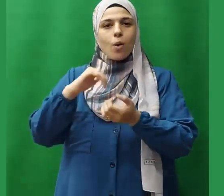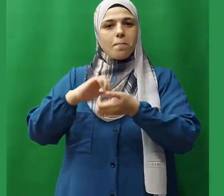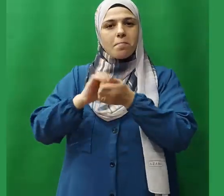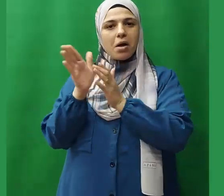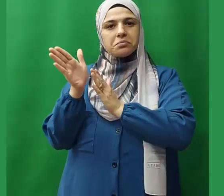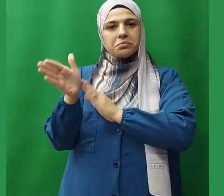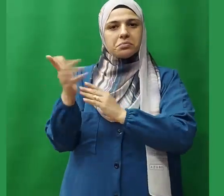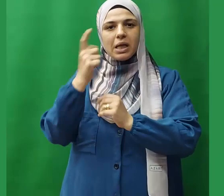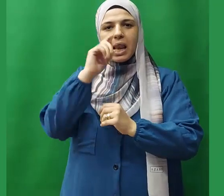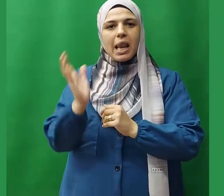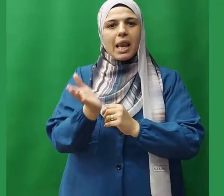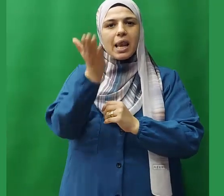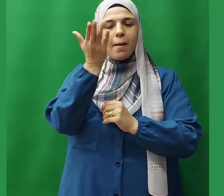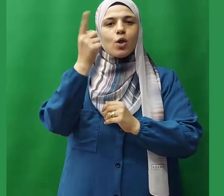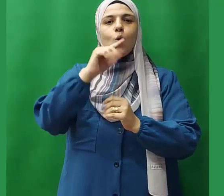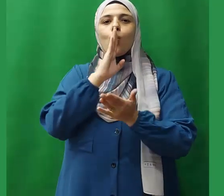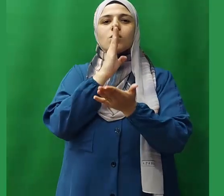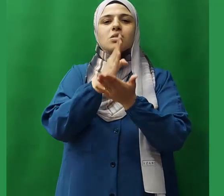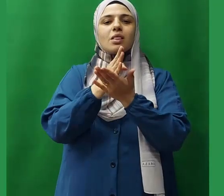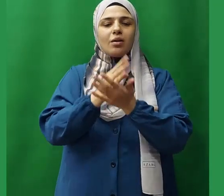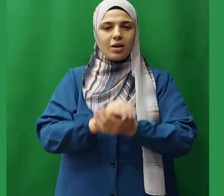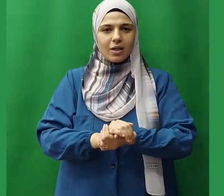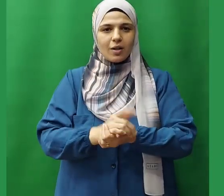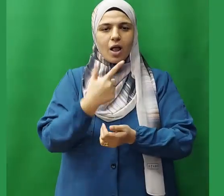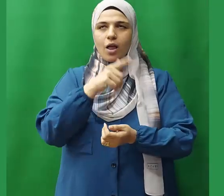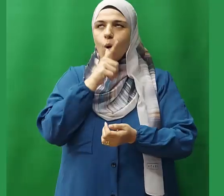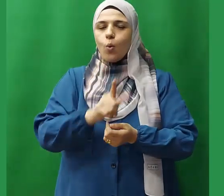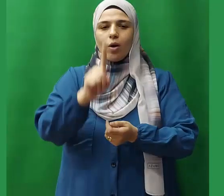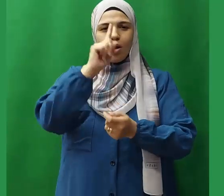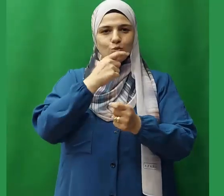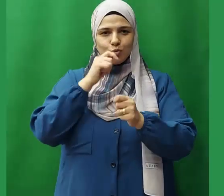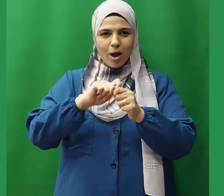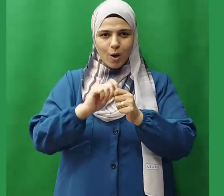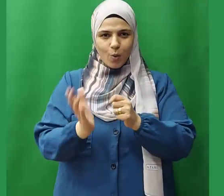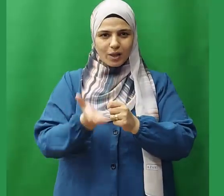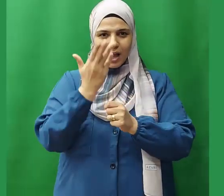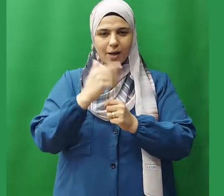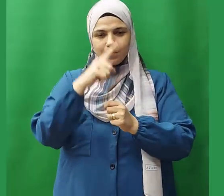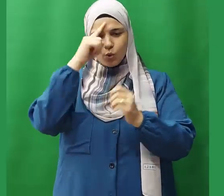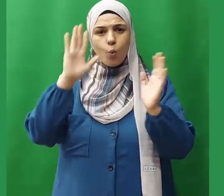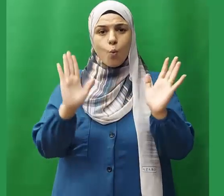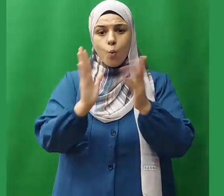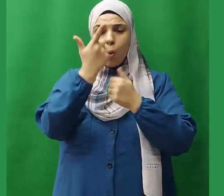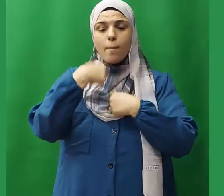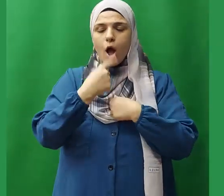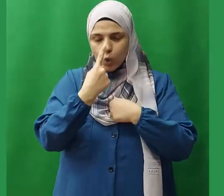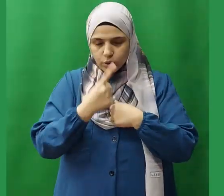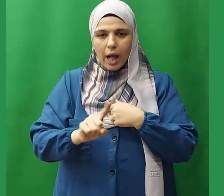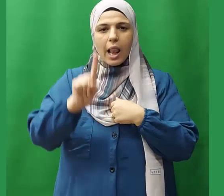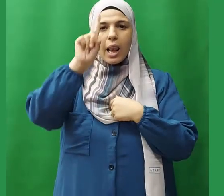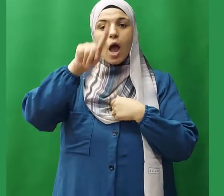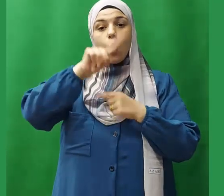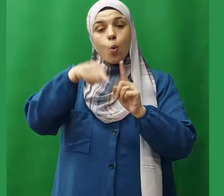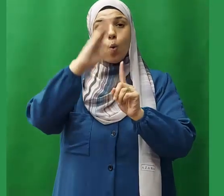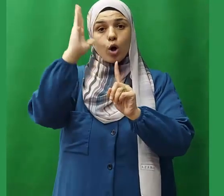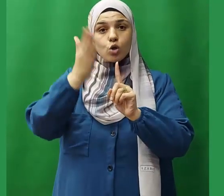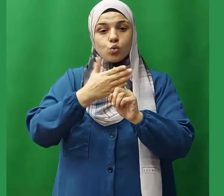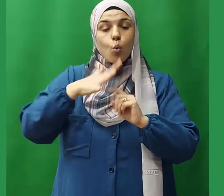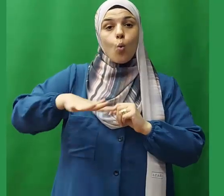في صحبه النبيين والصديقين حيث يقول الحق سبحانه ومن يطع الله